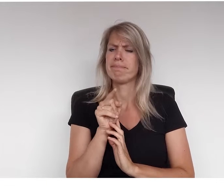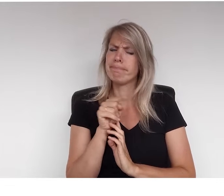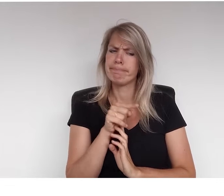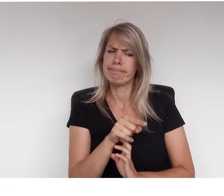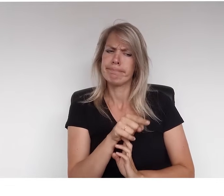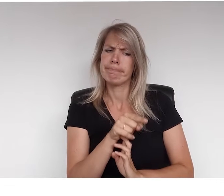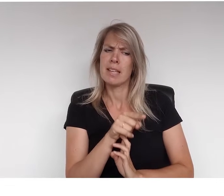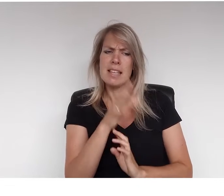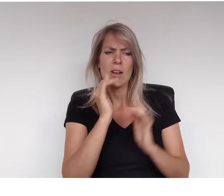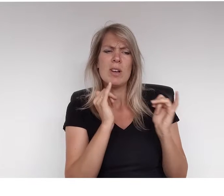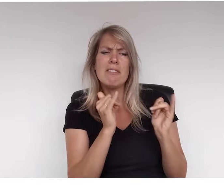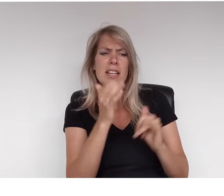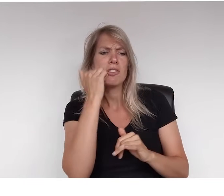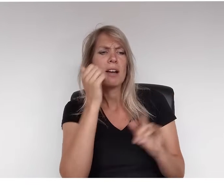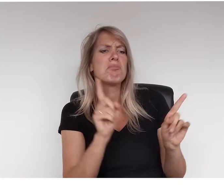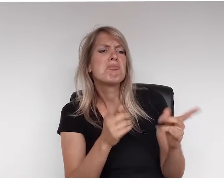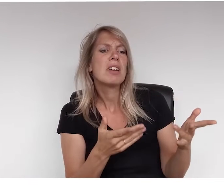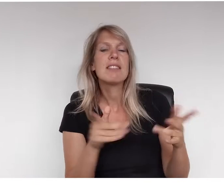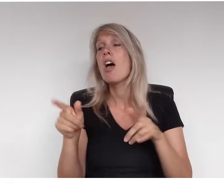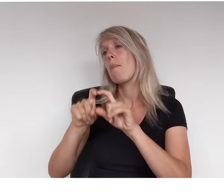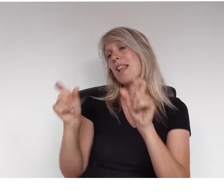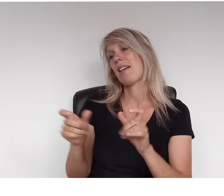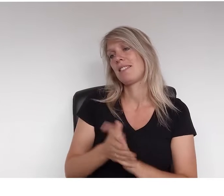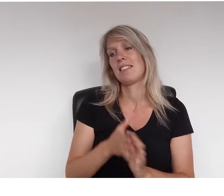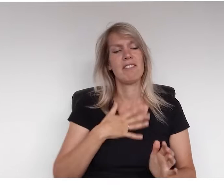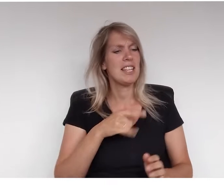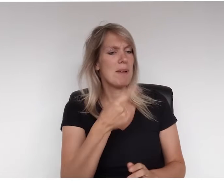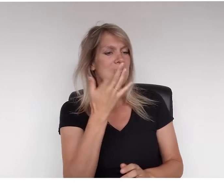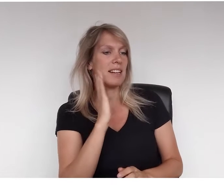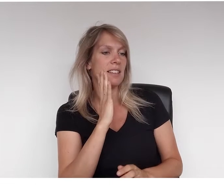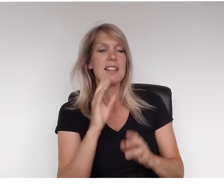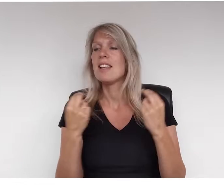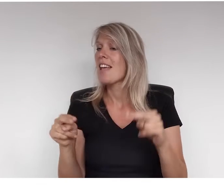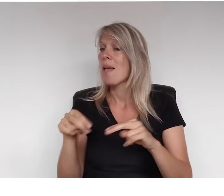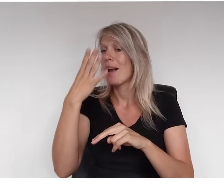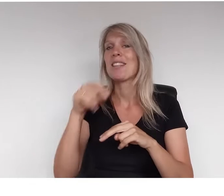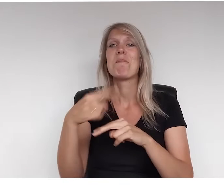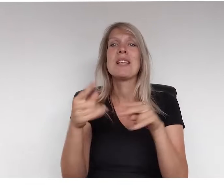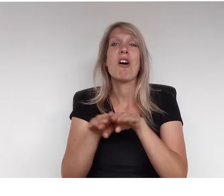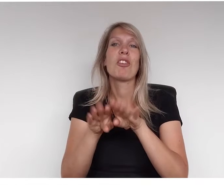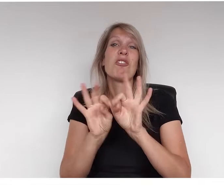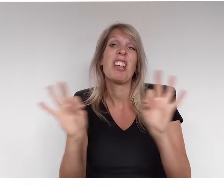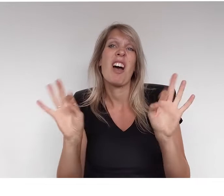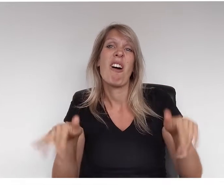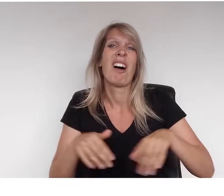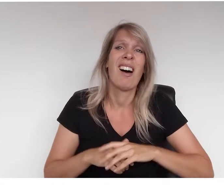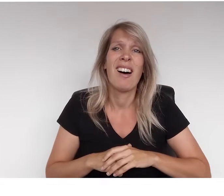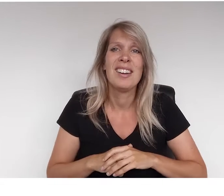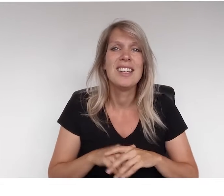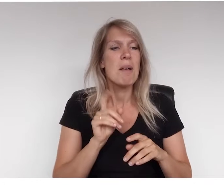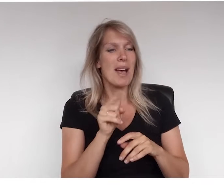Olly? Een banaan. Ja, vind je die het lekkerst? Nee, maar het lijkt het meest op een frikandel. En wat is